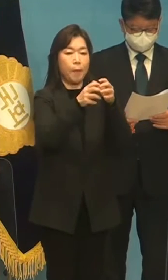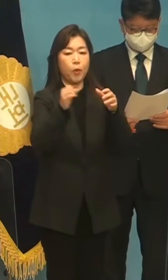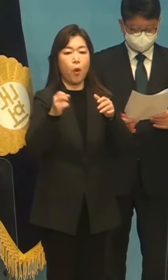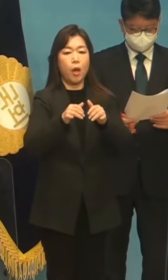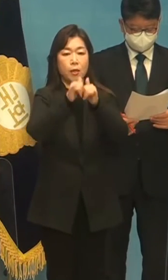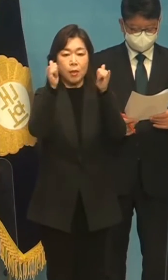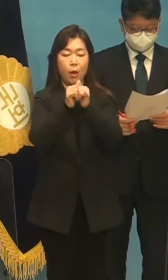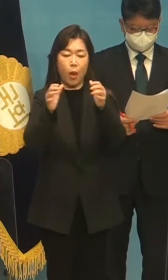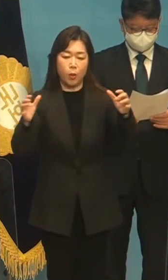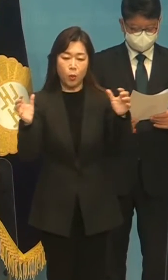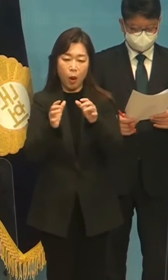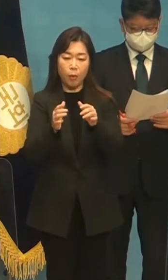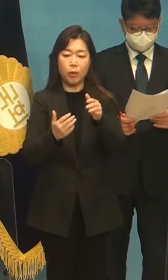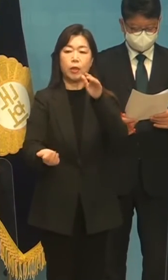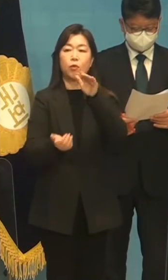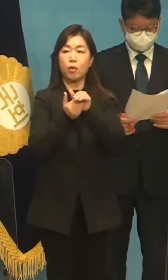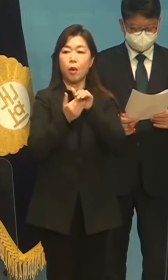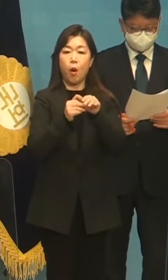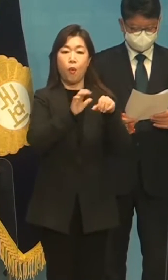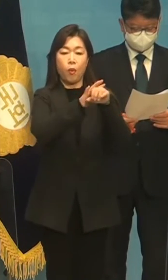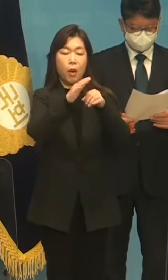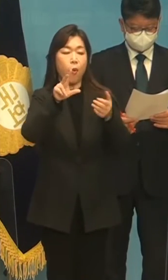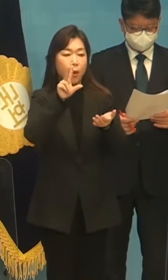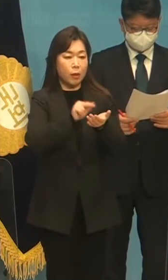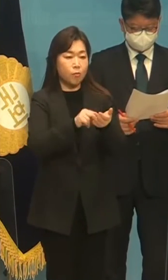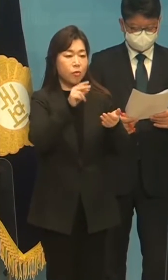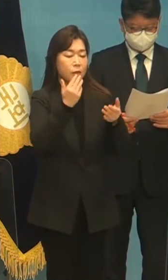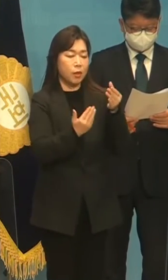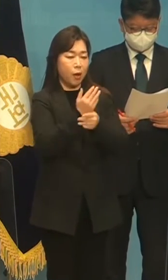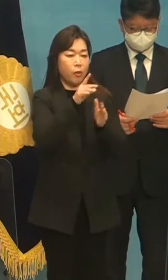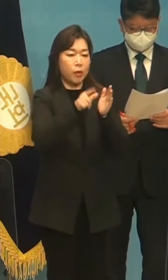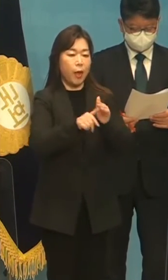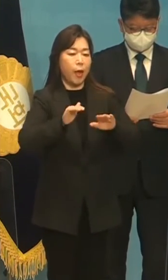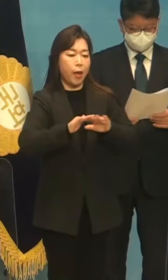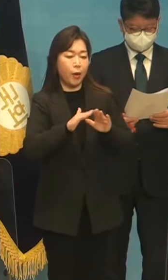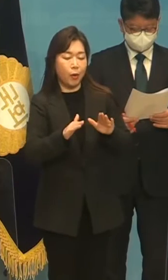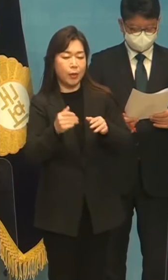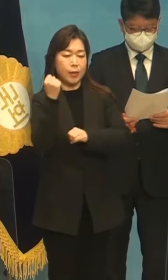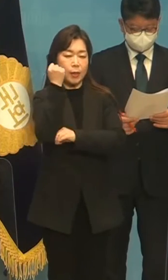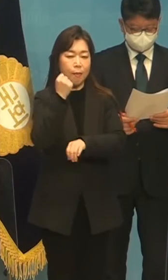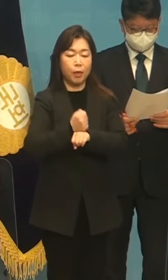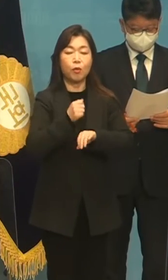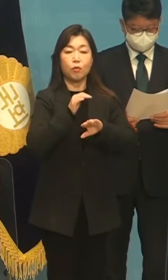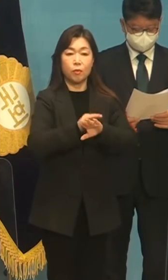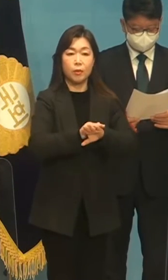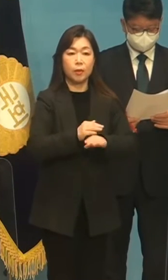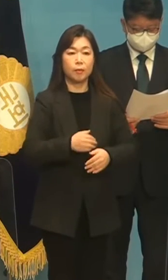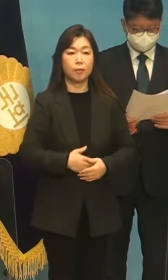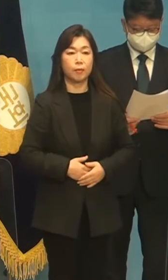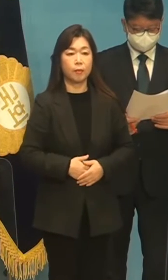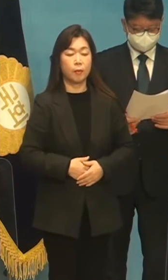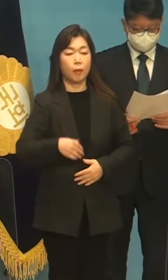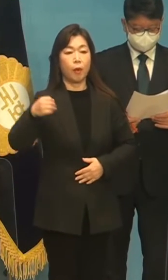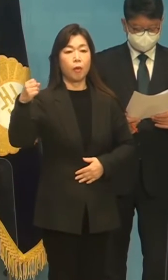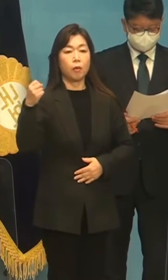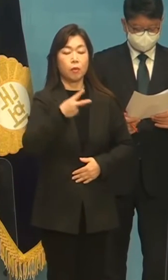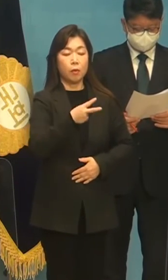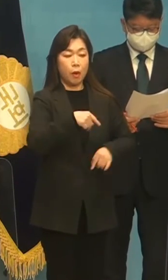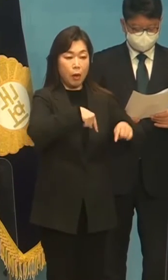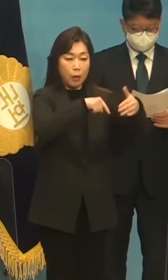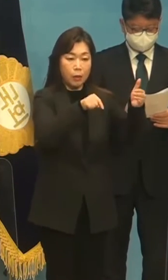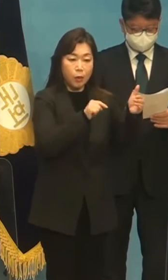사회 통합을 이루어 코로나19와 같은 국난 극복의 동력을 마련한다. 또한